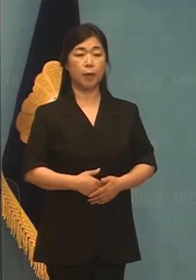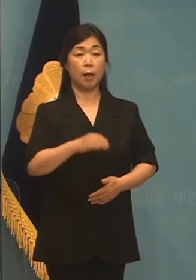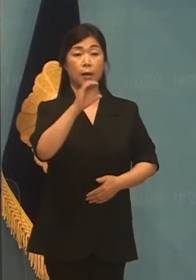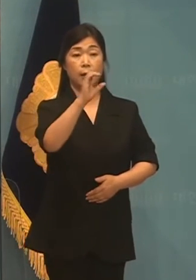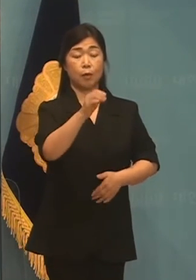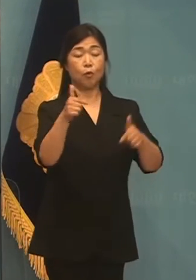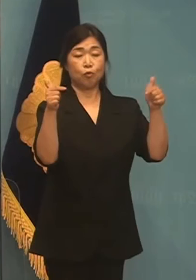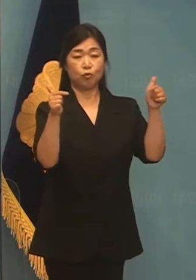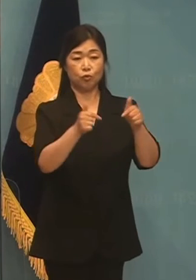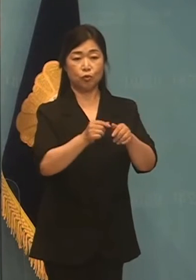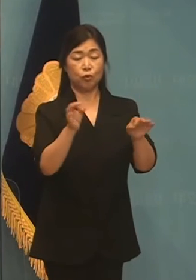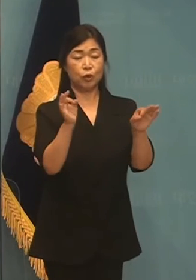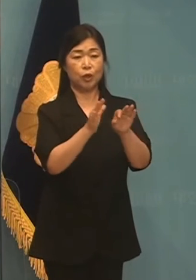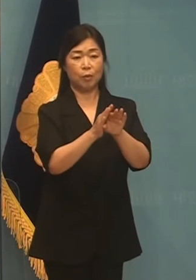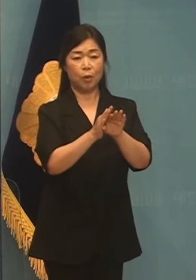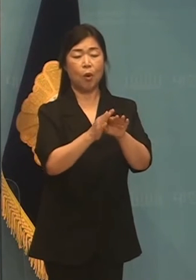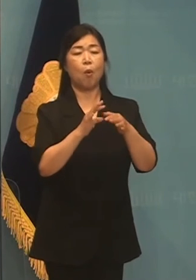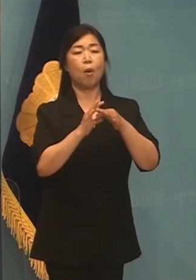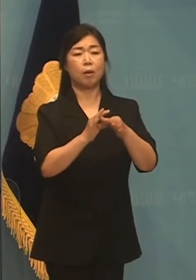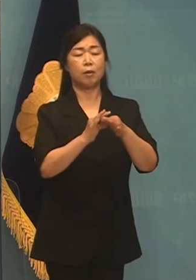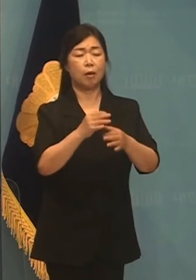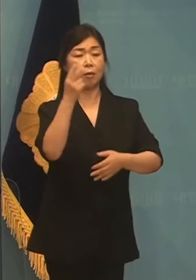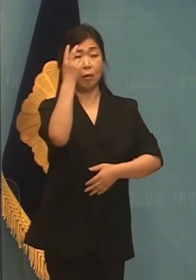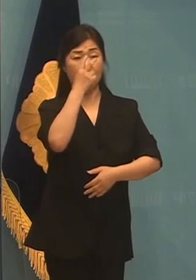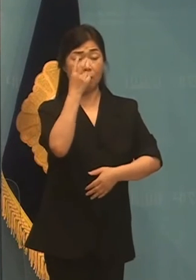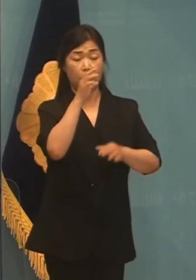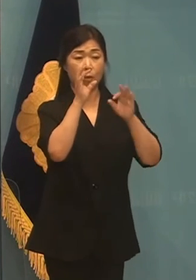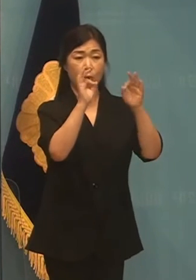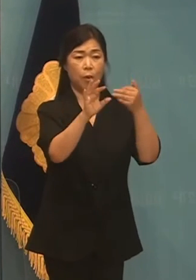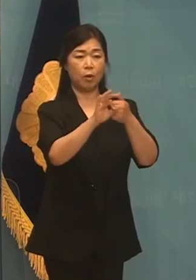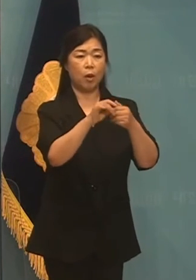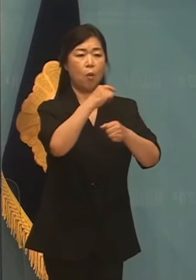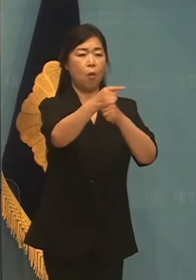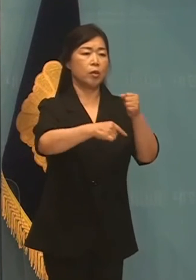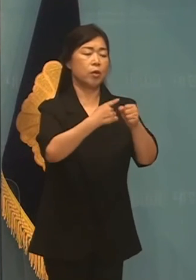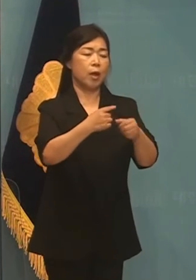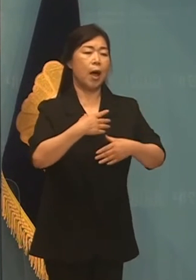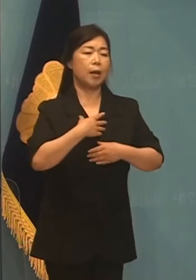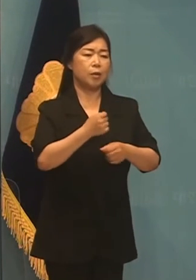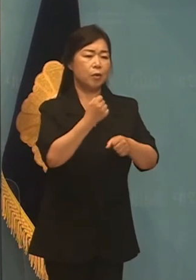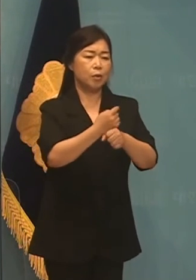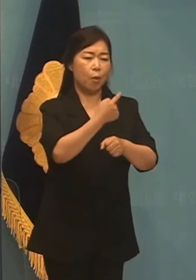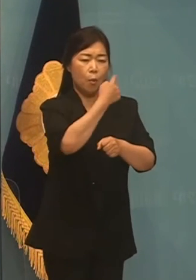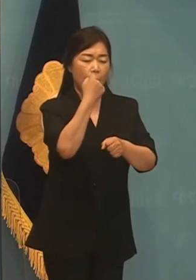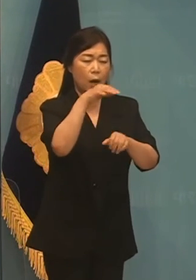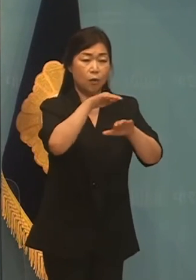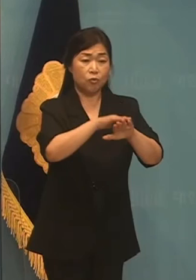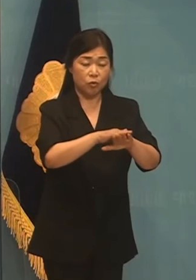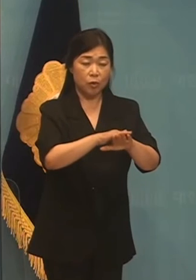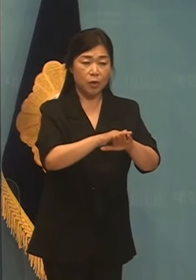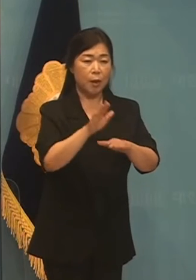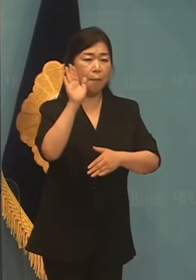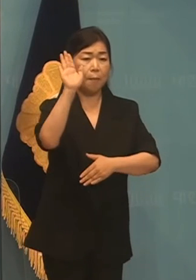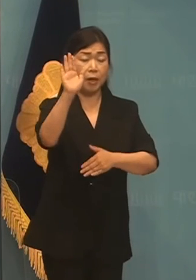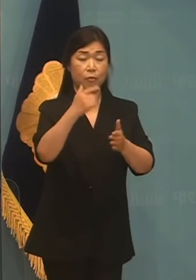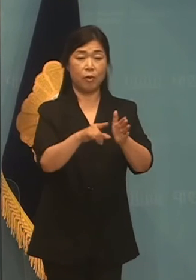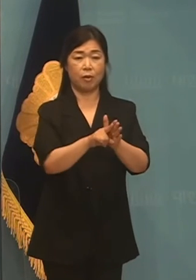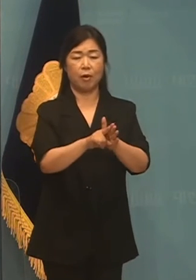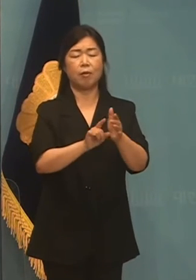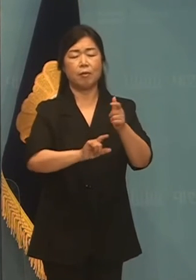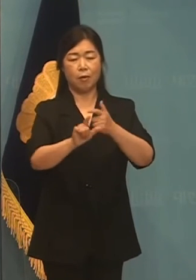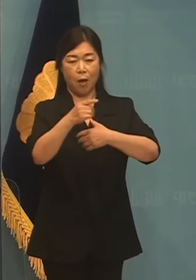탄소 중립과 연결하여 검토해도 원전의 안전성을 보강하는 것이 미래를 위해서